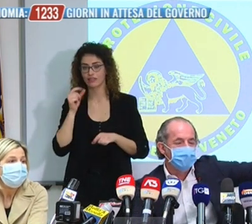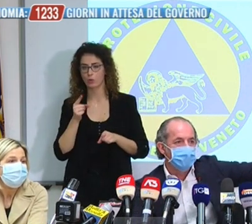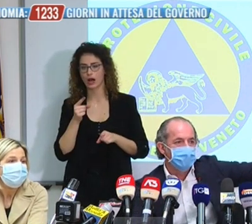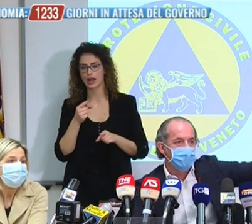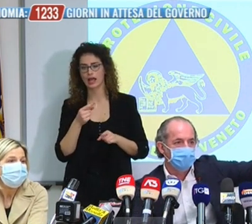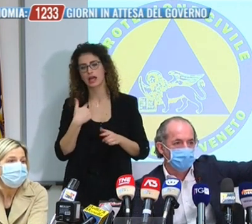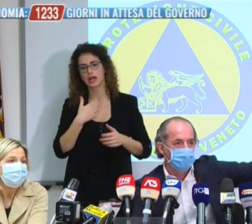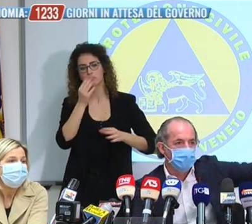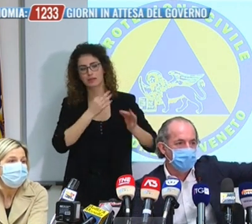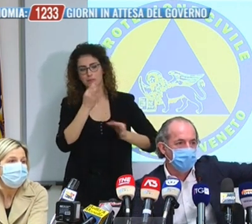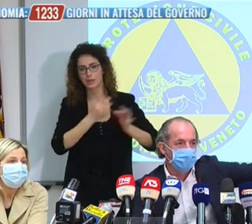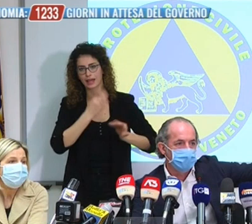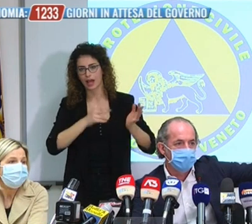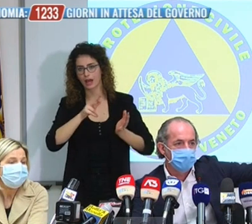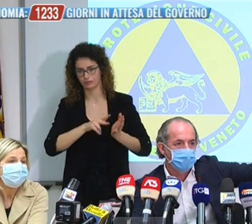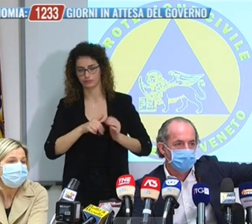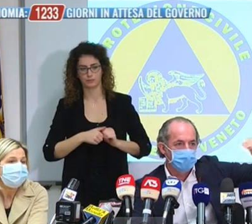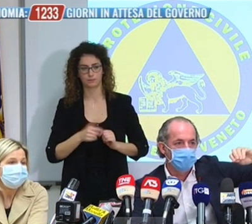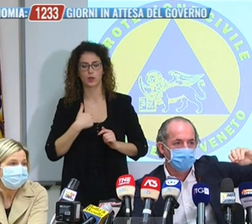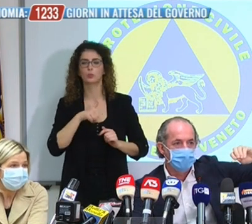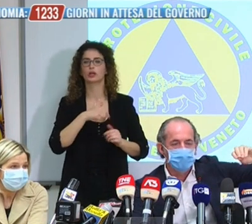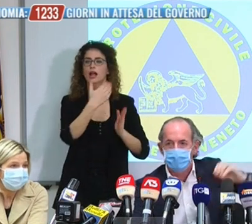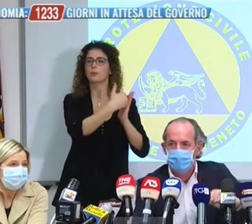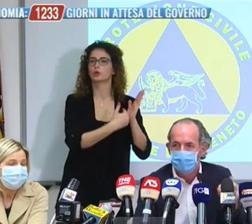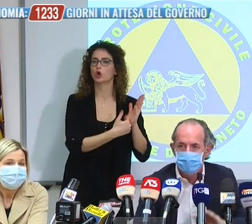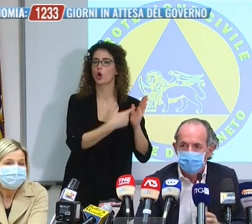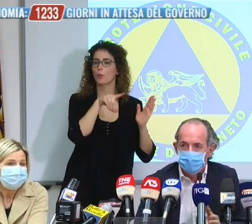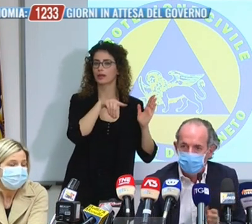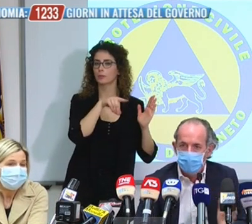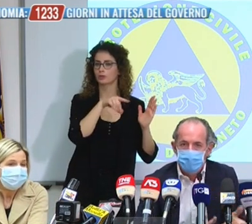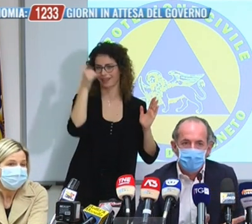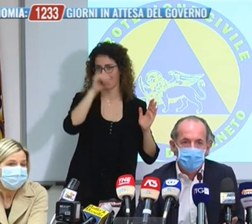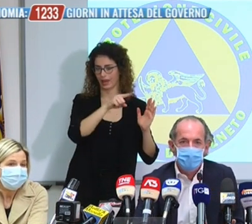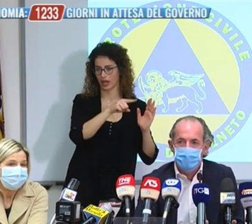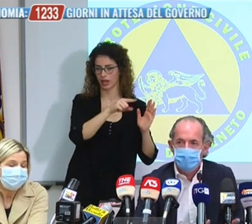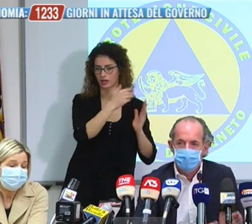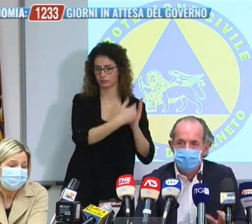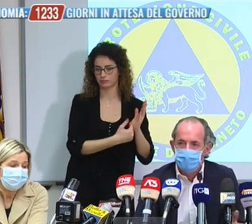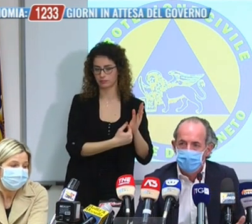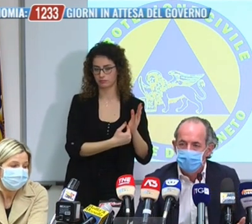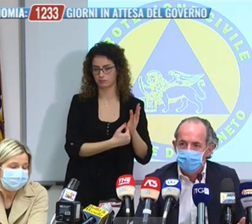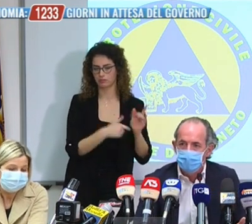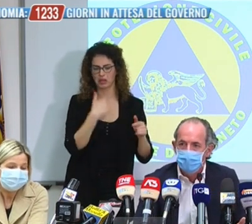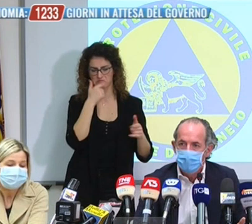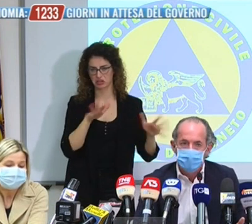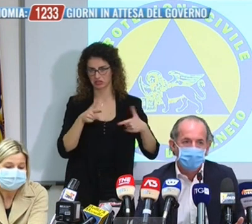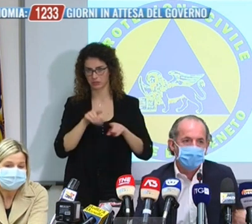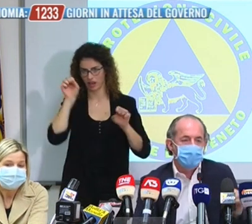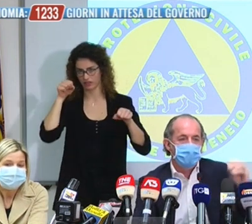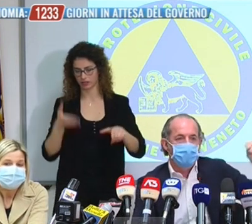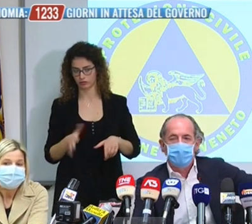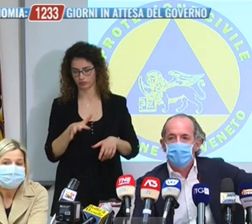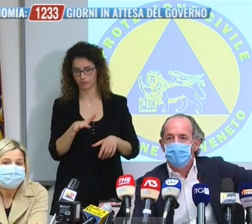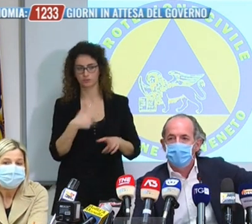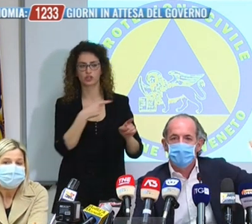fine settimana del protocollo del Piemonte, delle cure domiciliari. Prendeteli in mano, vediamo il nostro, è simile al nostro, solo che ad